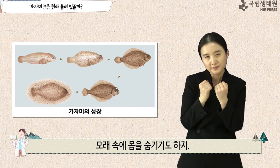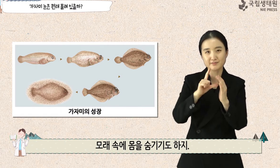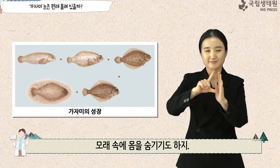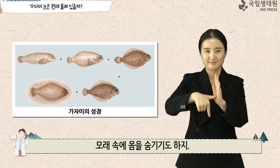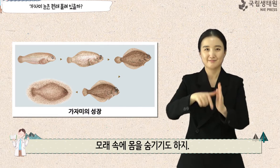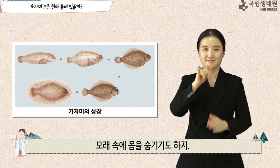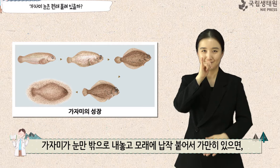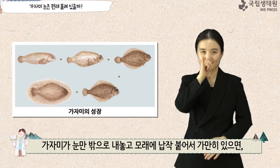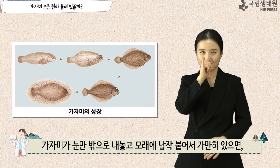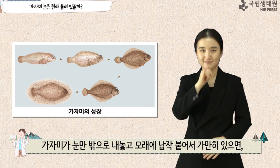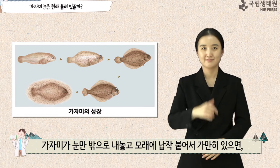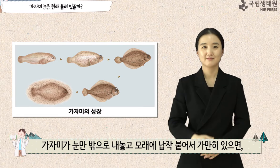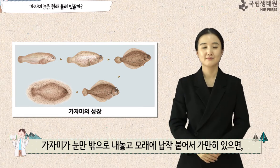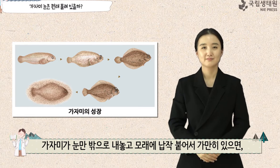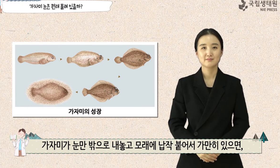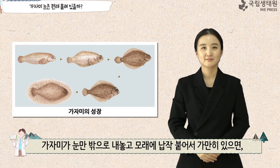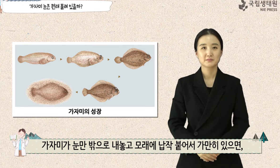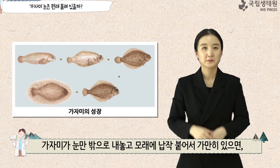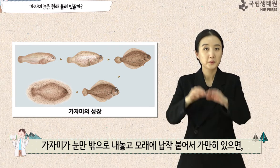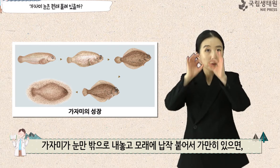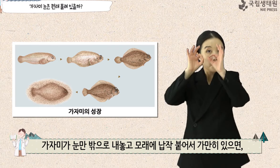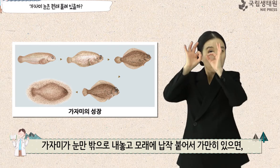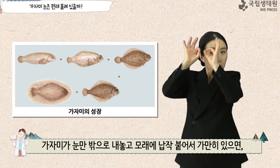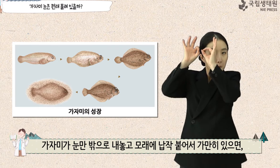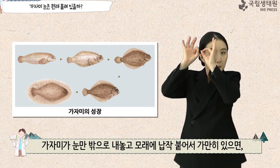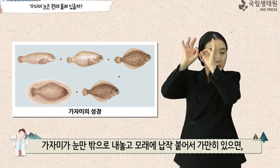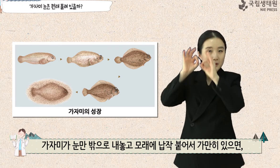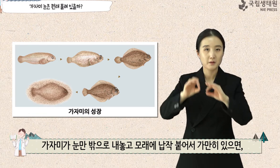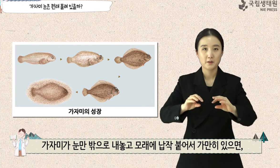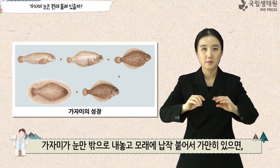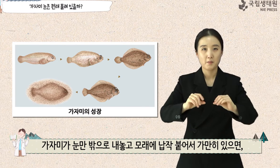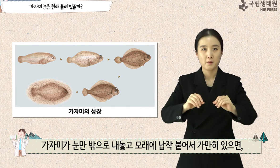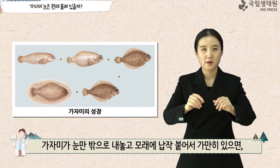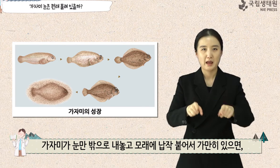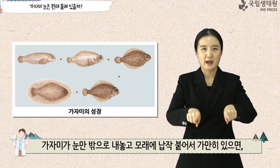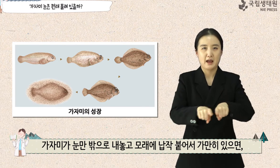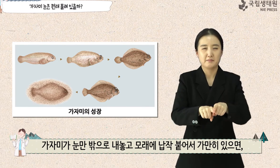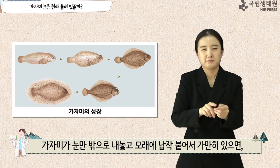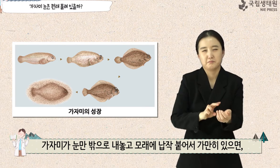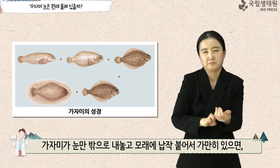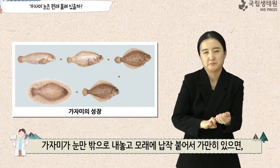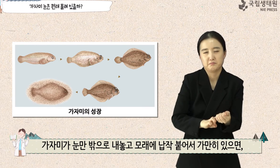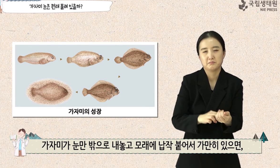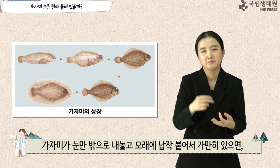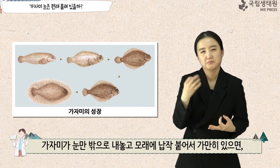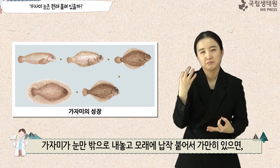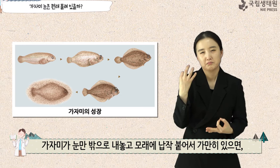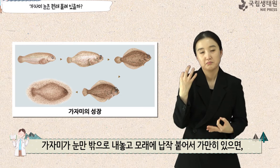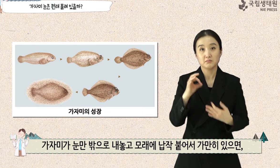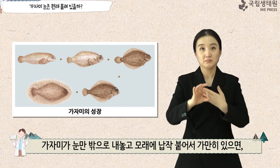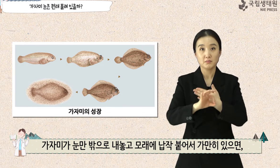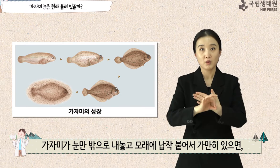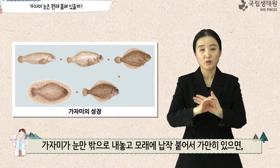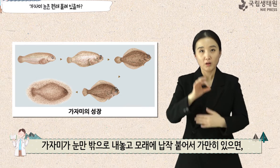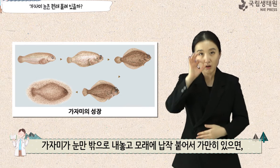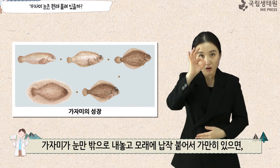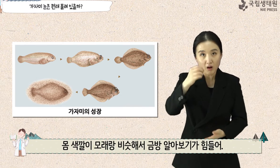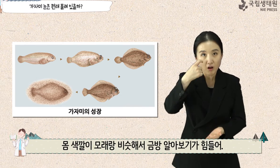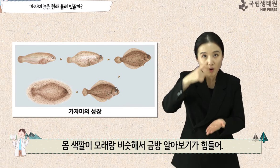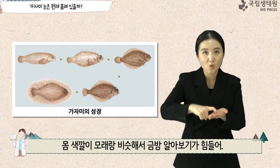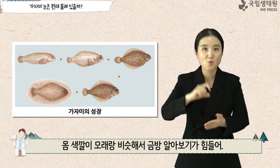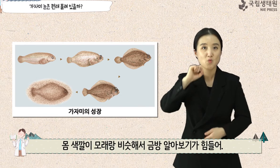하지. 가자미가 눈만 밖으로 내놓고 모래에 납작 붙어서 가만히 있으면